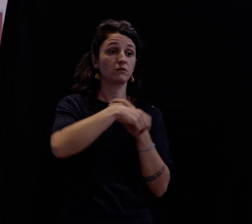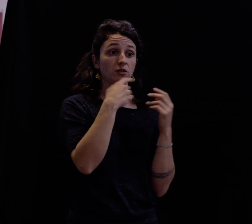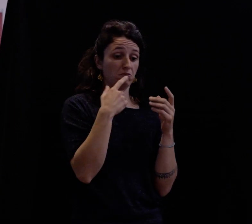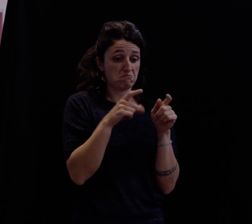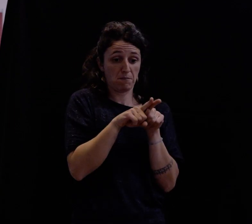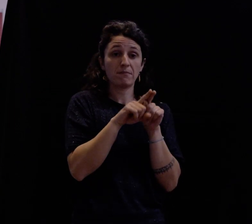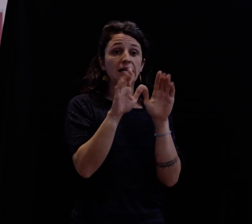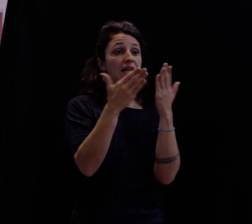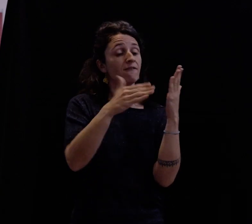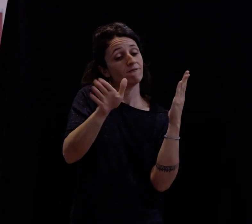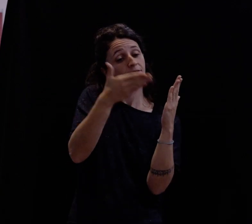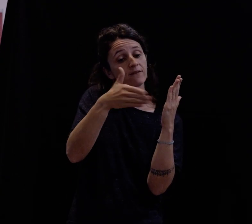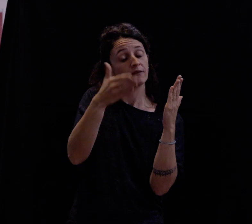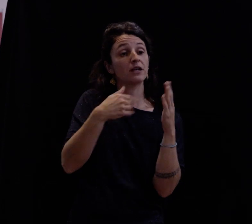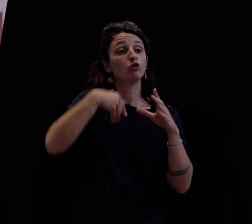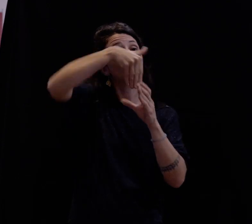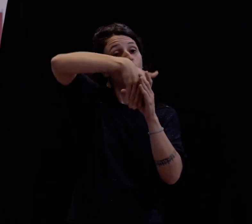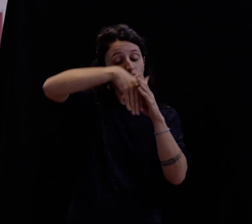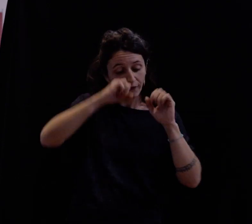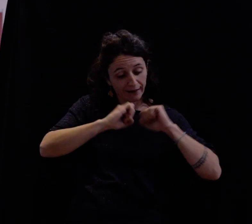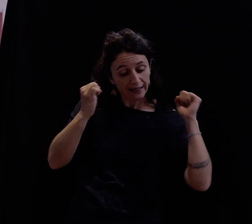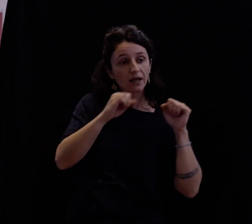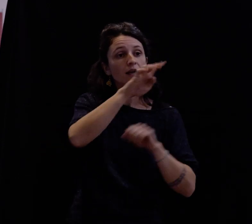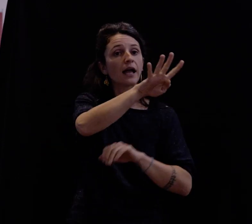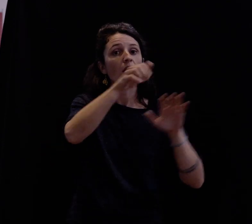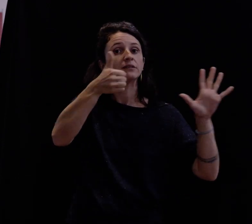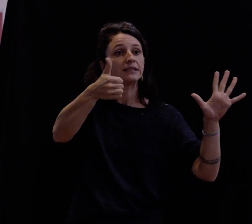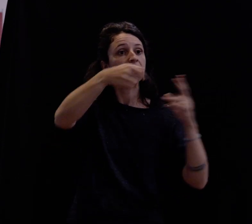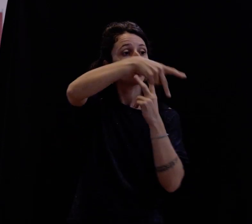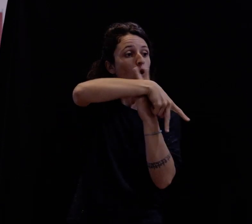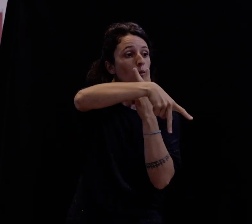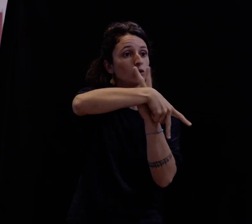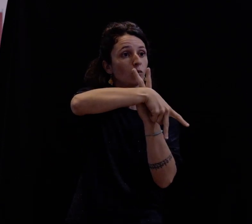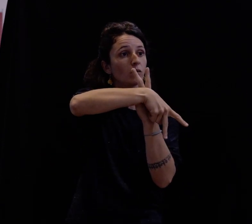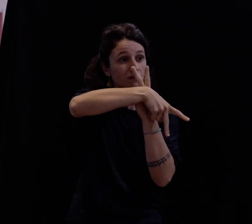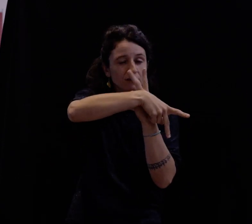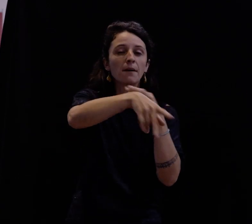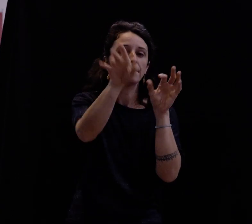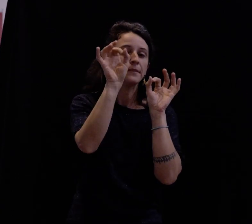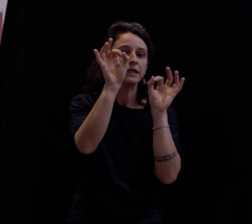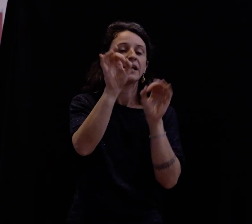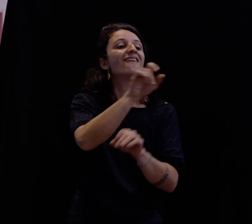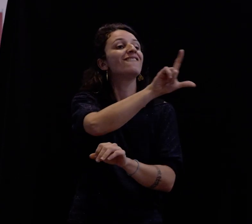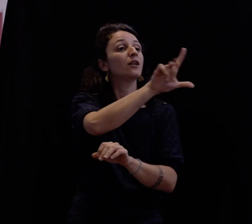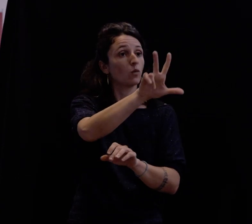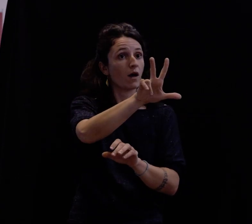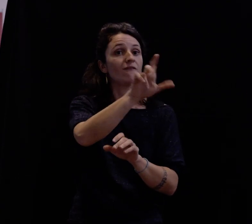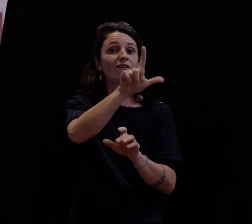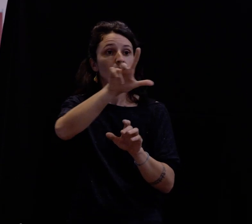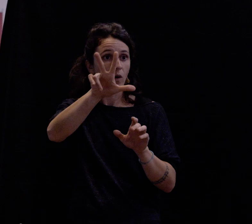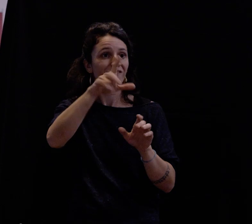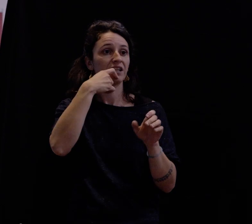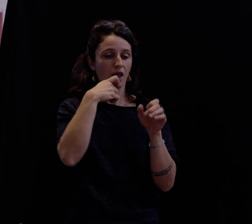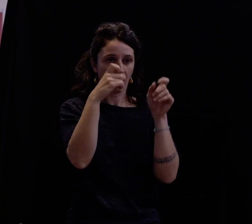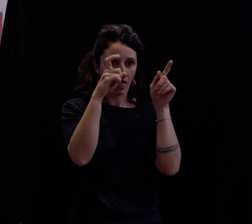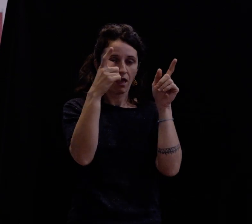Donc nous, on a 46 chromosomes, et pour être très exact, en fait, on a 23 chromosomes, et on les a tous en 2 exemplaires, puisqu'on a un exemplaire